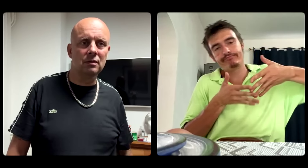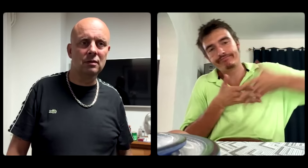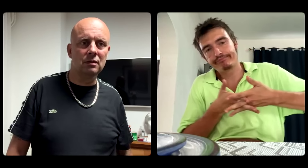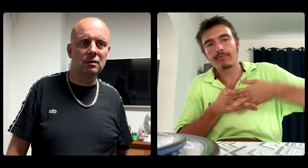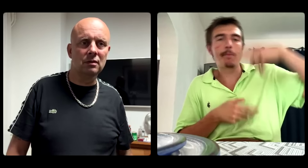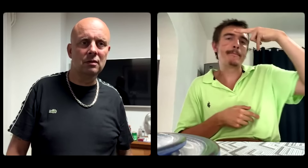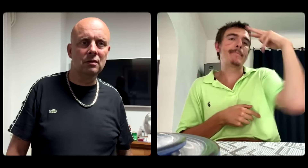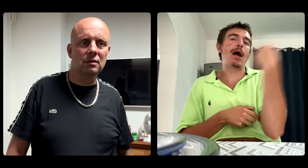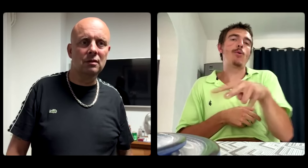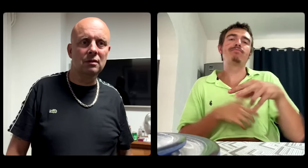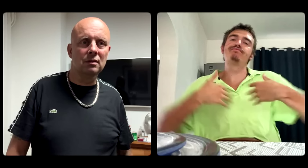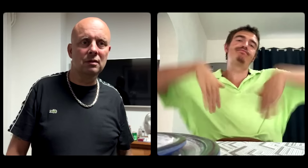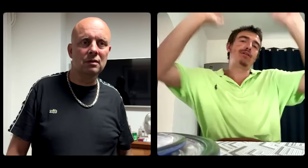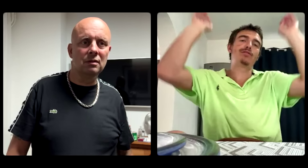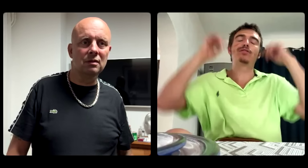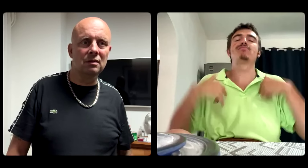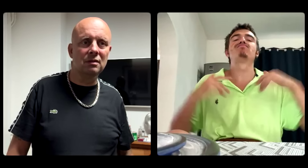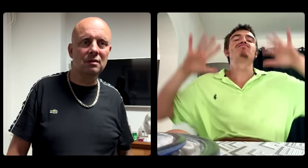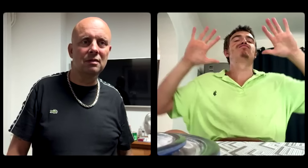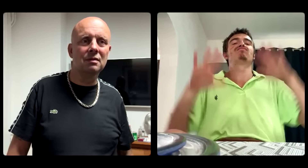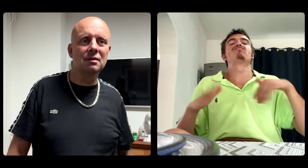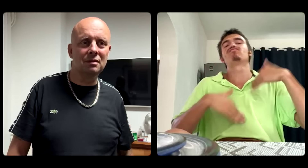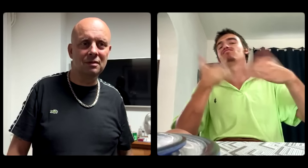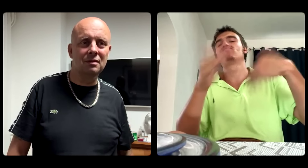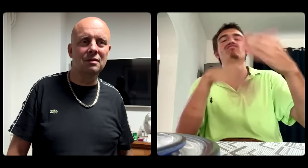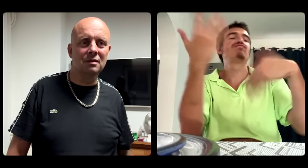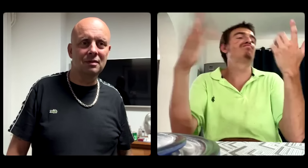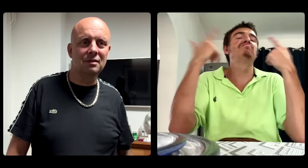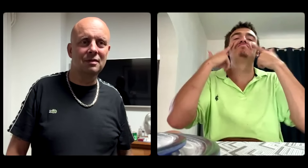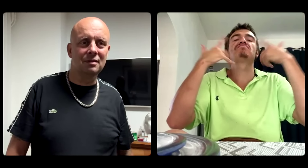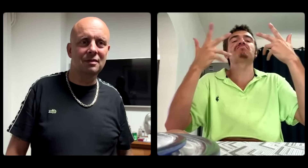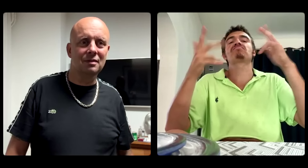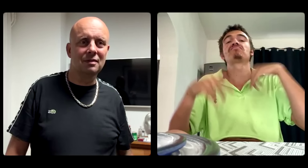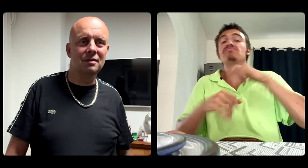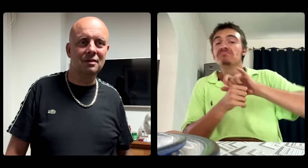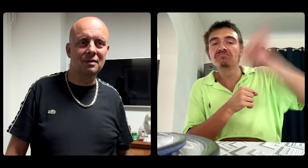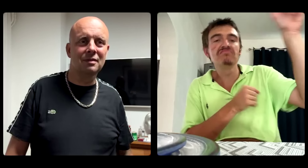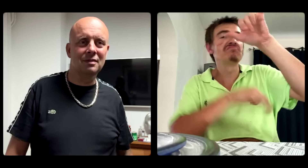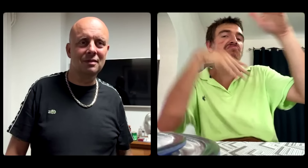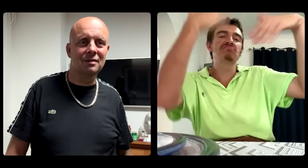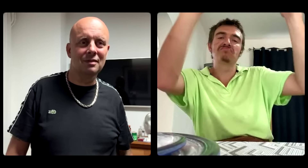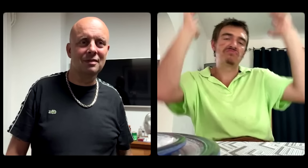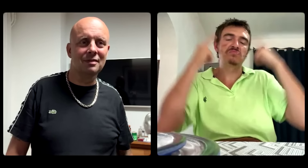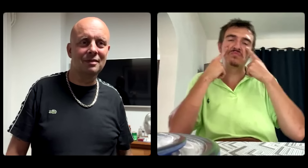Oké, okay, nou dan 6 maanden. Misschien als je het toch niet zo belangrijk vindt.